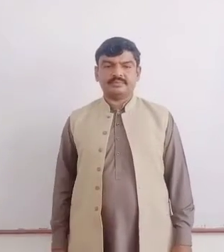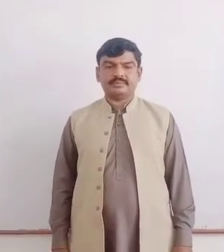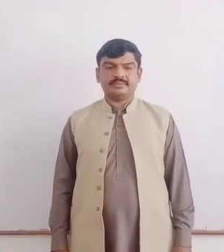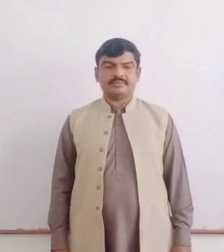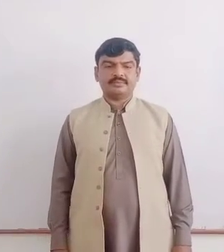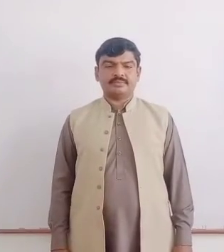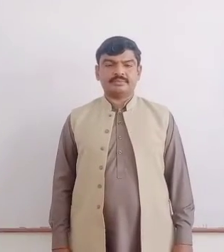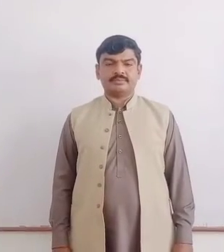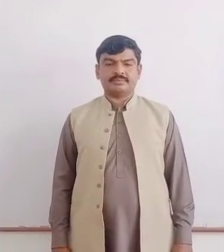मोर्चा,